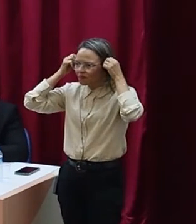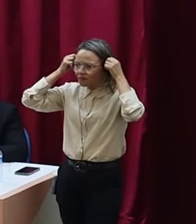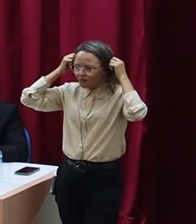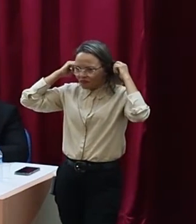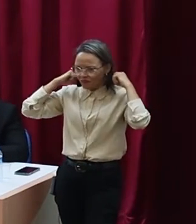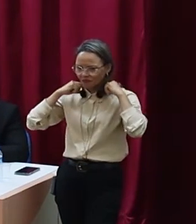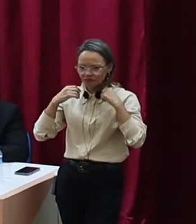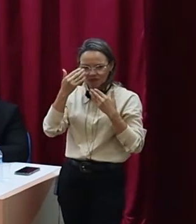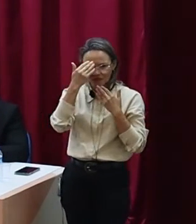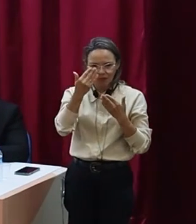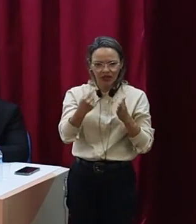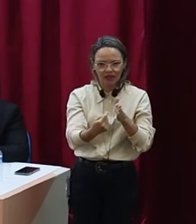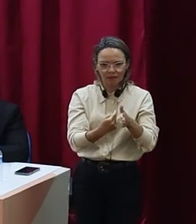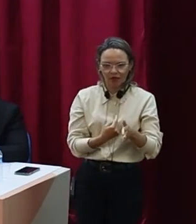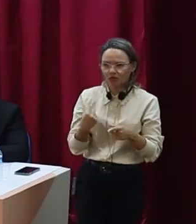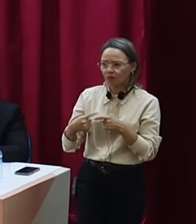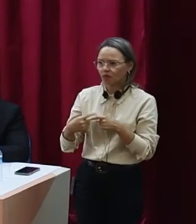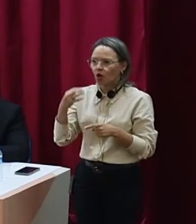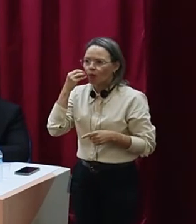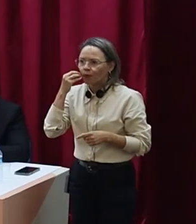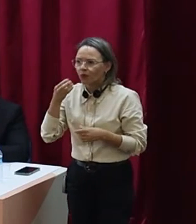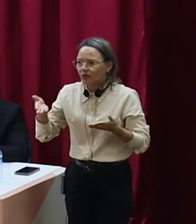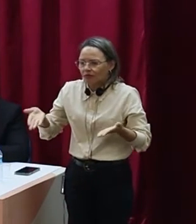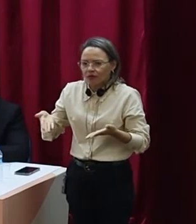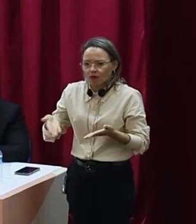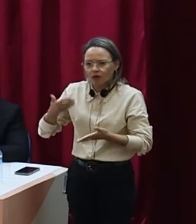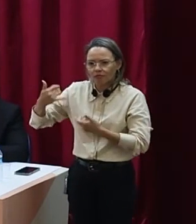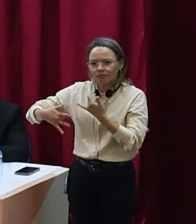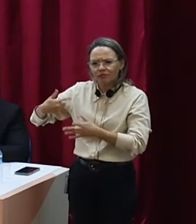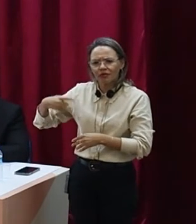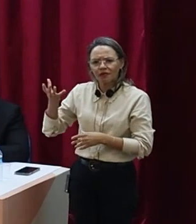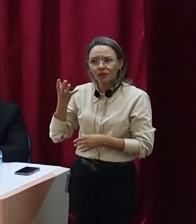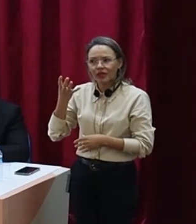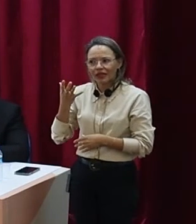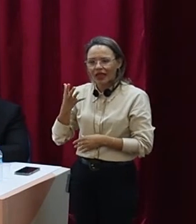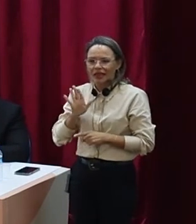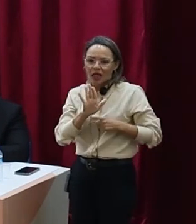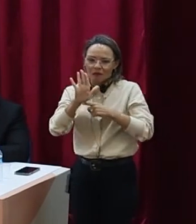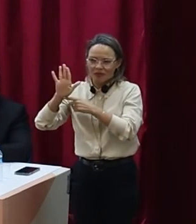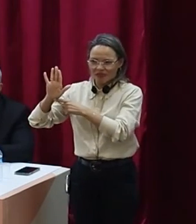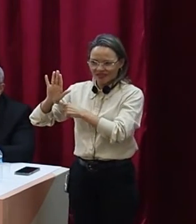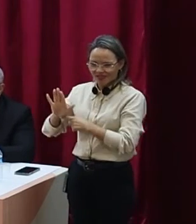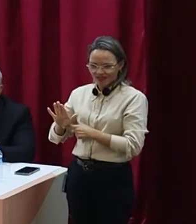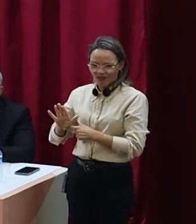Joyce, eu agradeço pela pergunta, porque vai me dar a oportunidade de falar algo que eu queria ter falado na minha apresentação e não